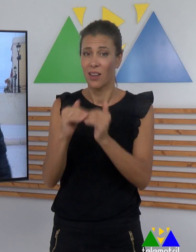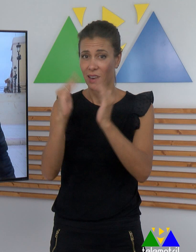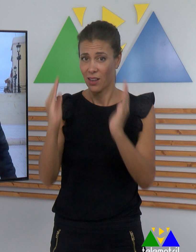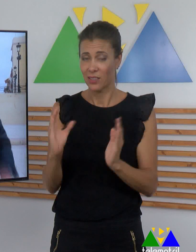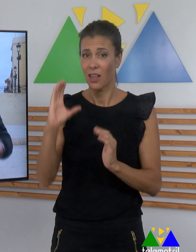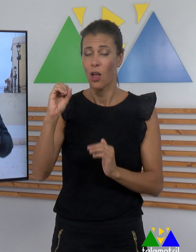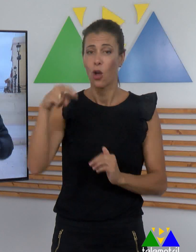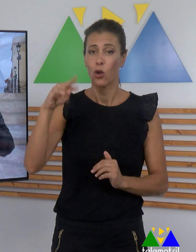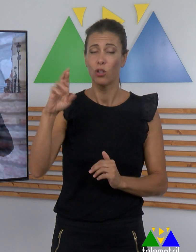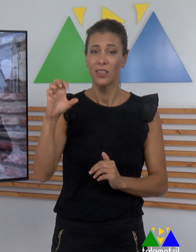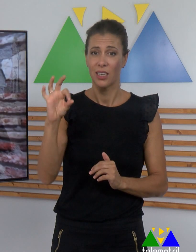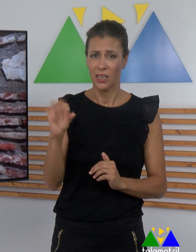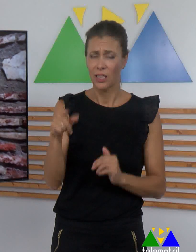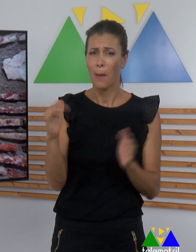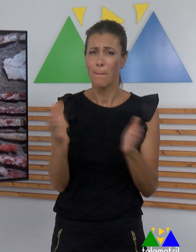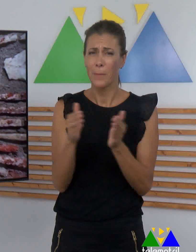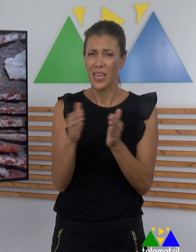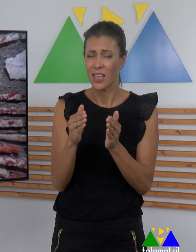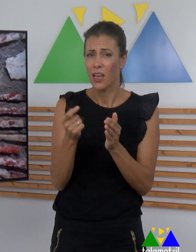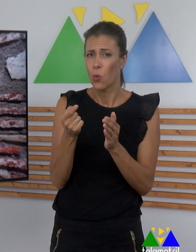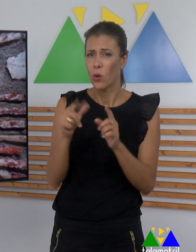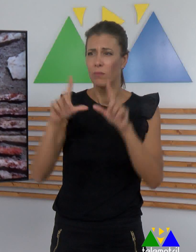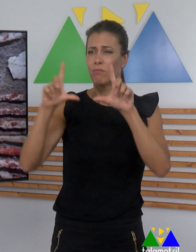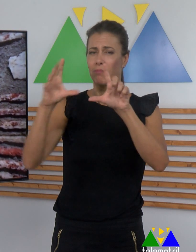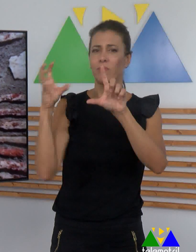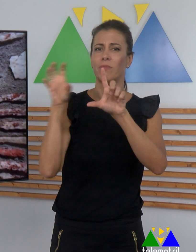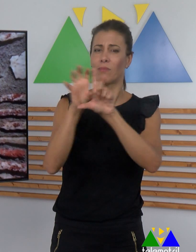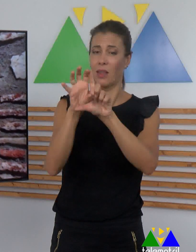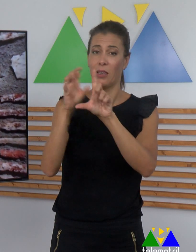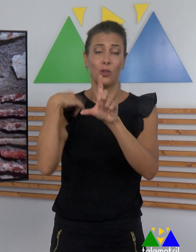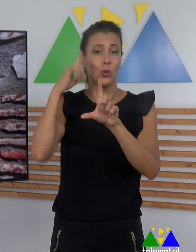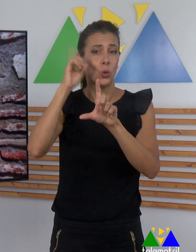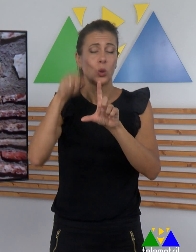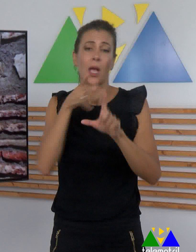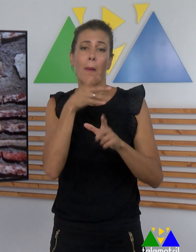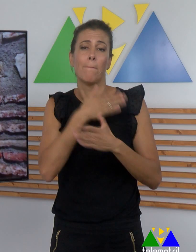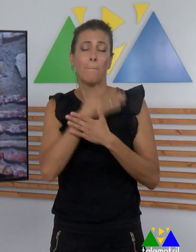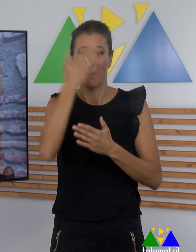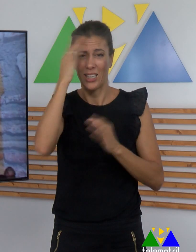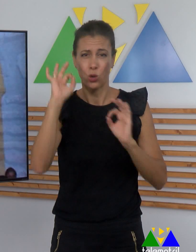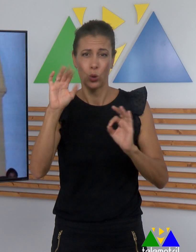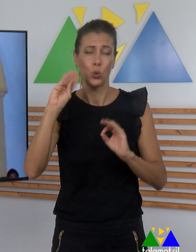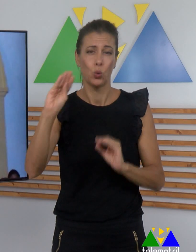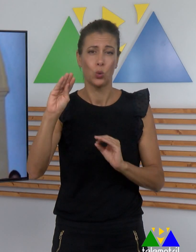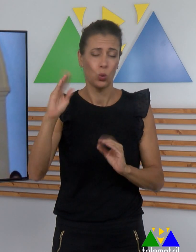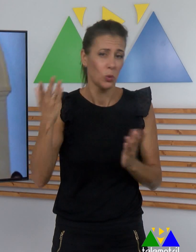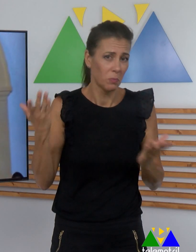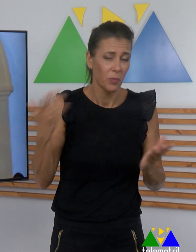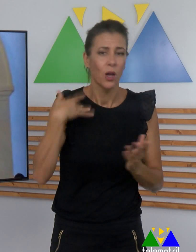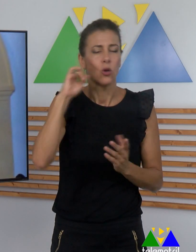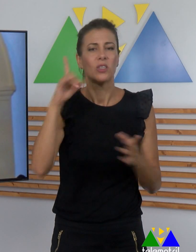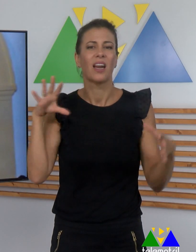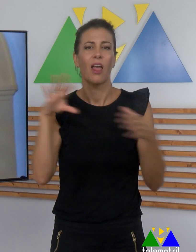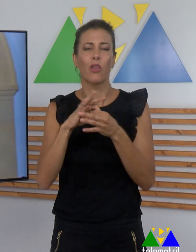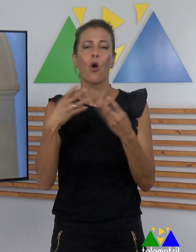Contreras había una pequeña hornacina con un Cristo de la Cabrilla. No sé, era el patrón de Lújar seguramente. Ajá. Y alguna relación